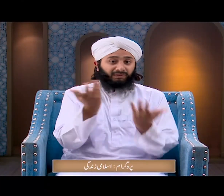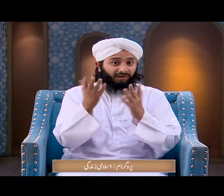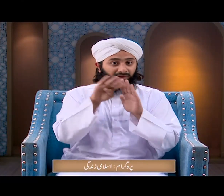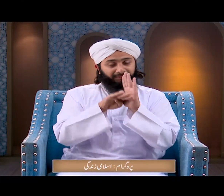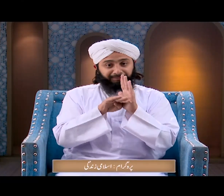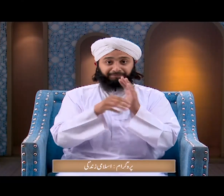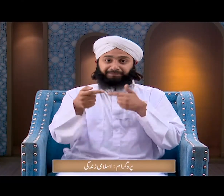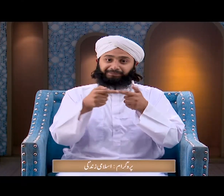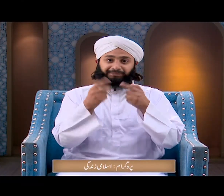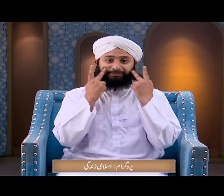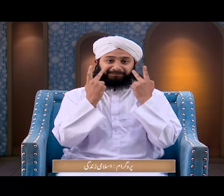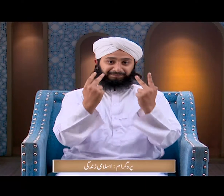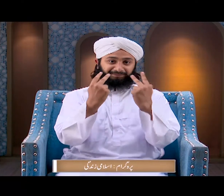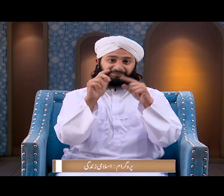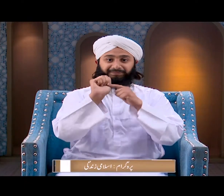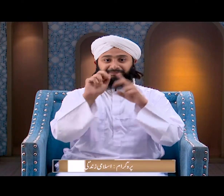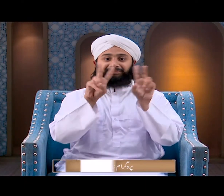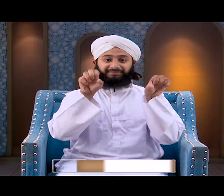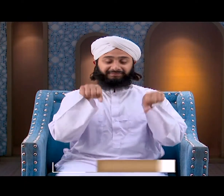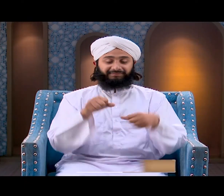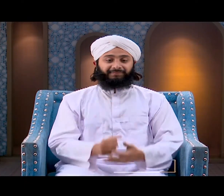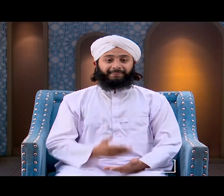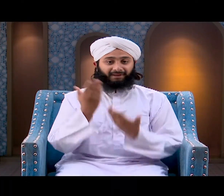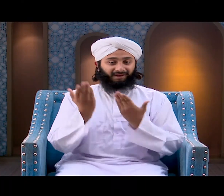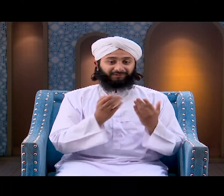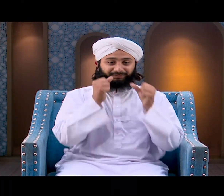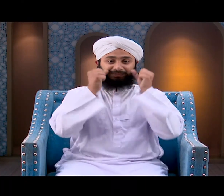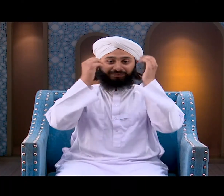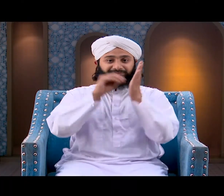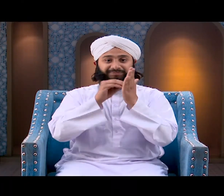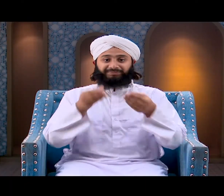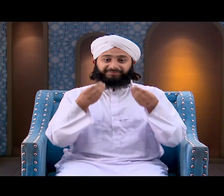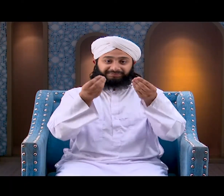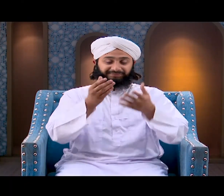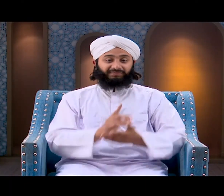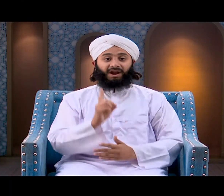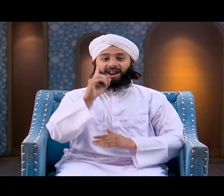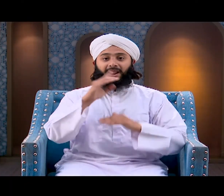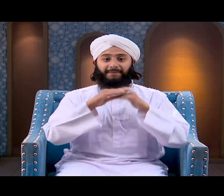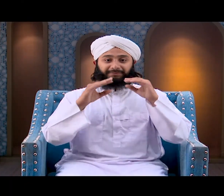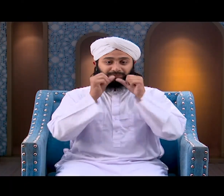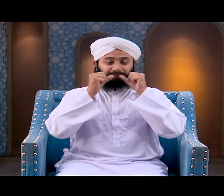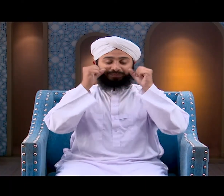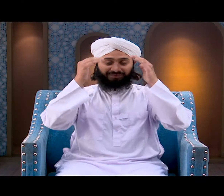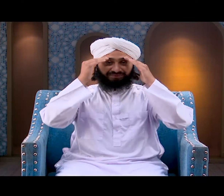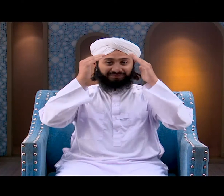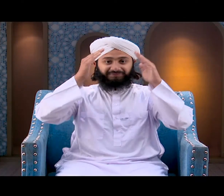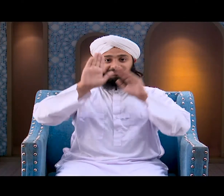اس پروگرام میں شریک رہیے۔ آئیے سب سے پہلے درود پاک پڑھنے کی فضیلت سنتے ہیں۔ اللہ پاک کے آخری نبی رسول ہاشمی صلی